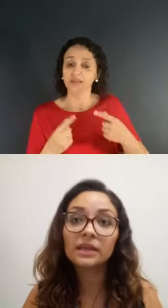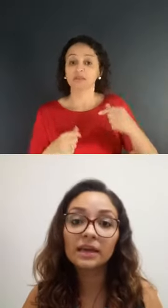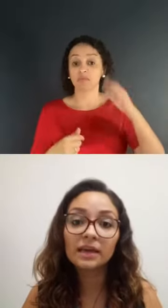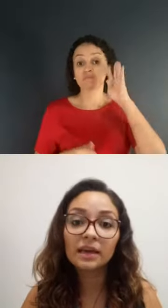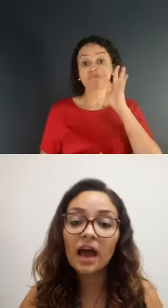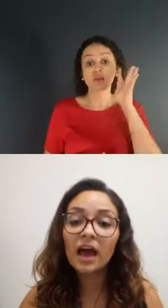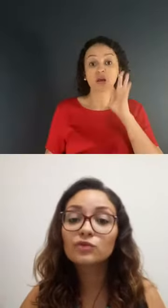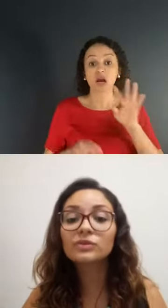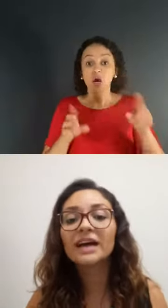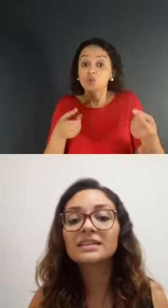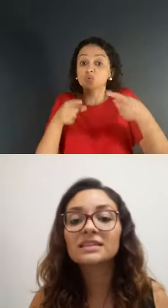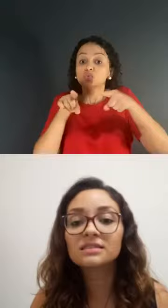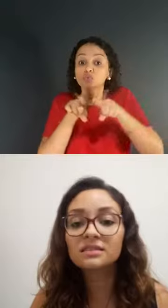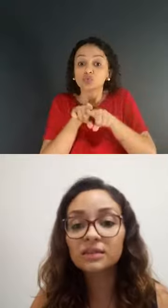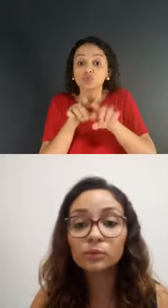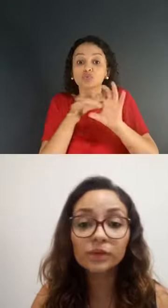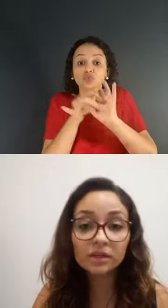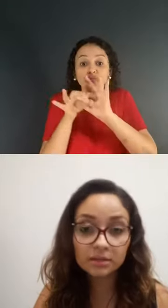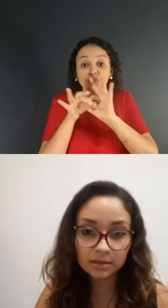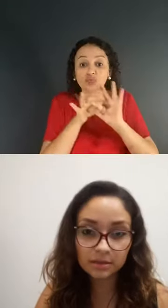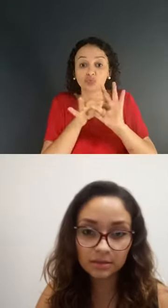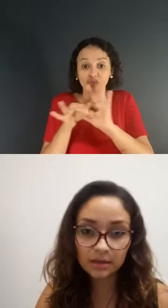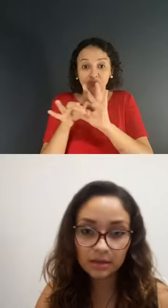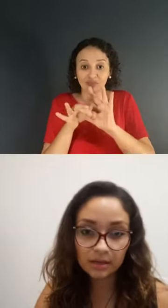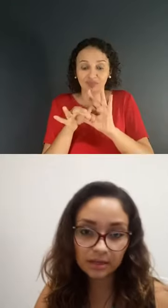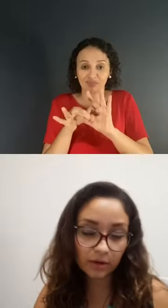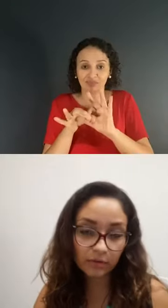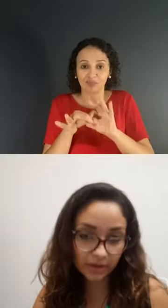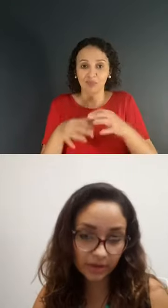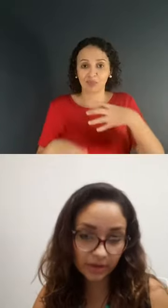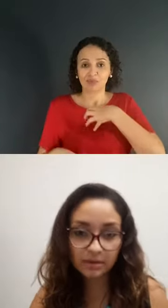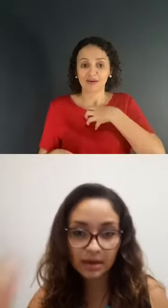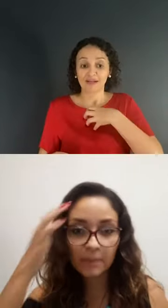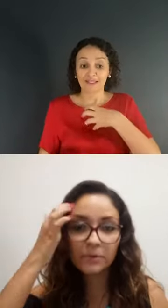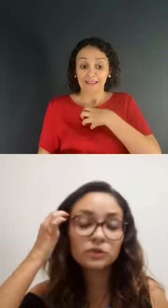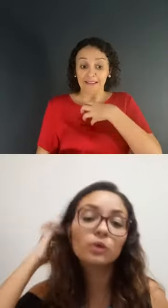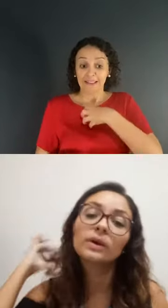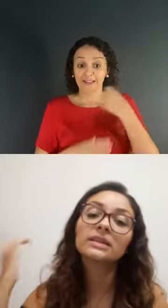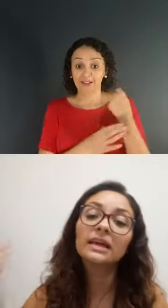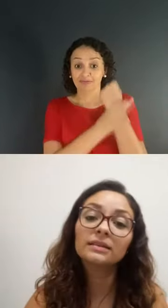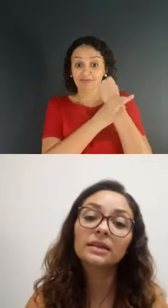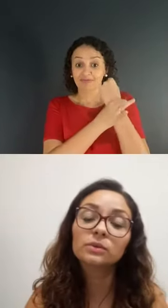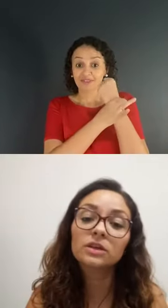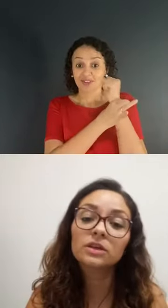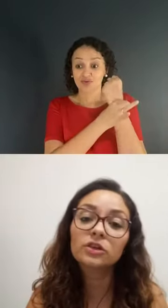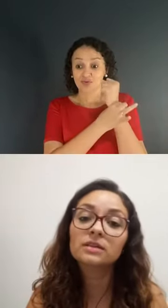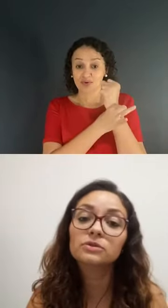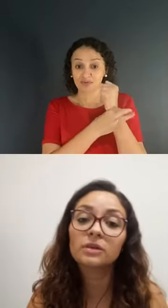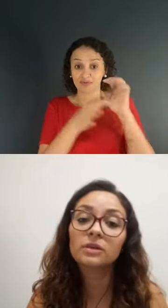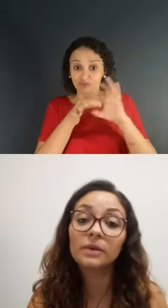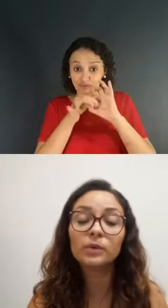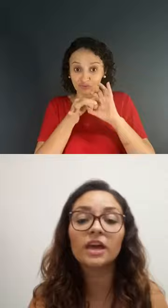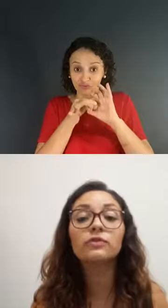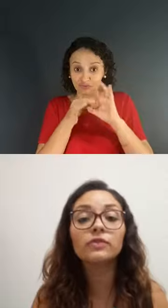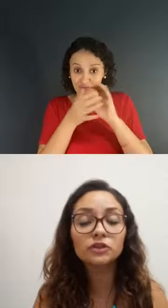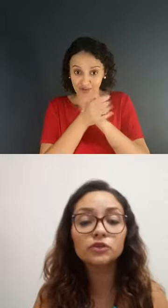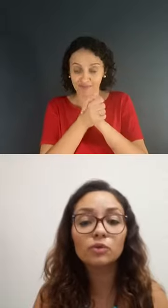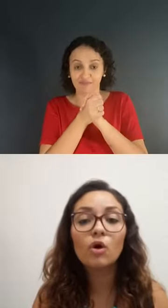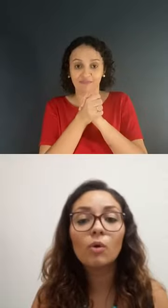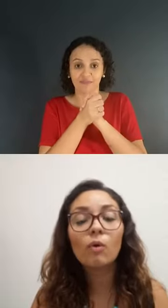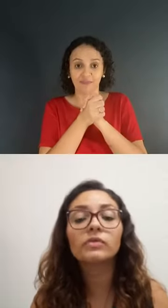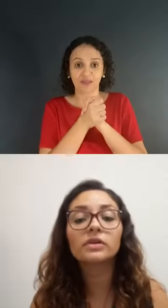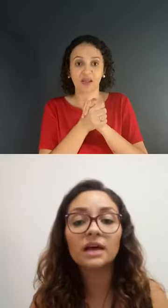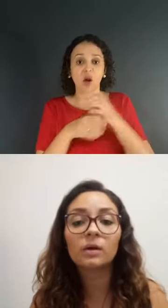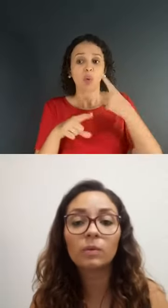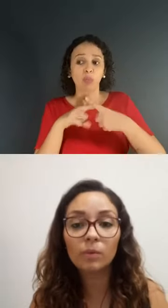para poder ajudar nessas inseguranças que talvez a pessoa tem dentro deste relacionamento e que é